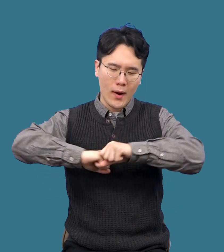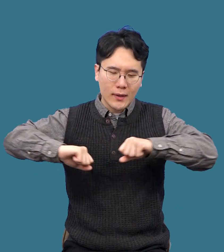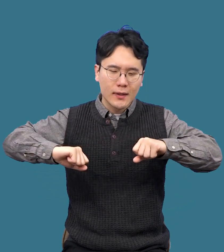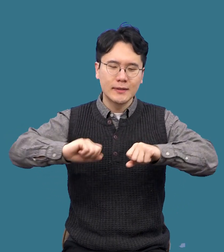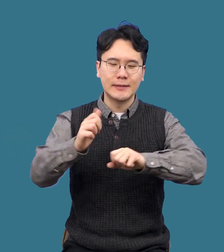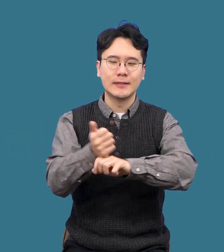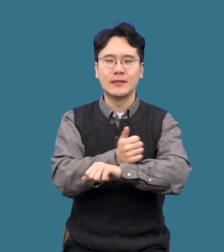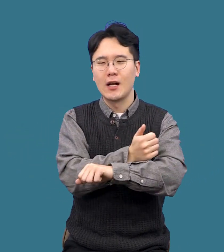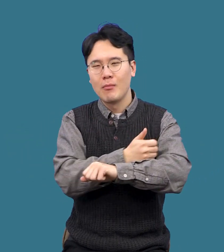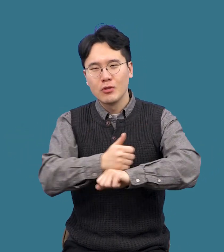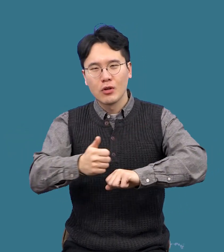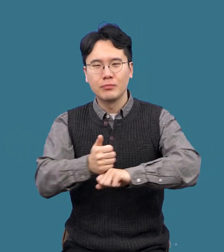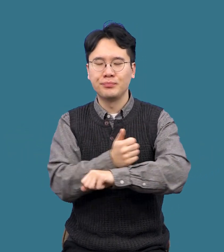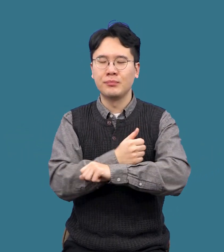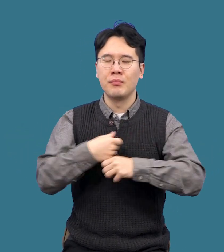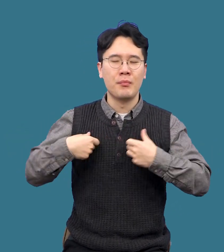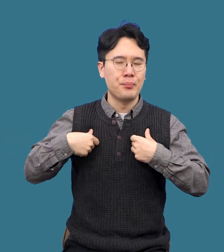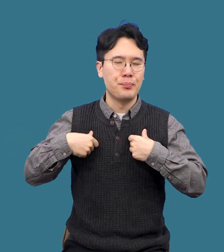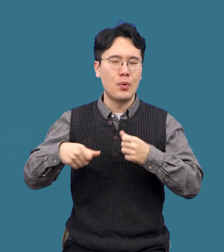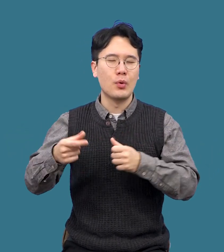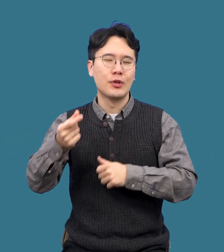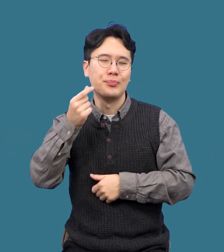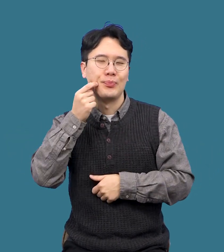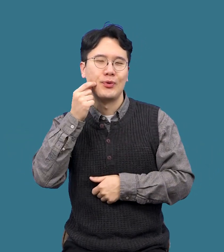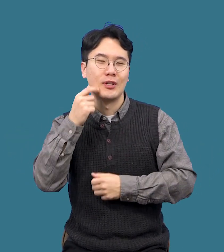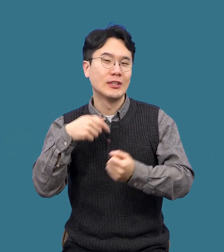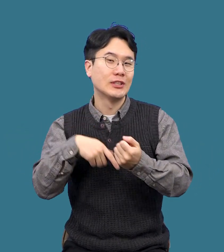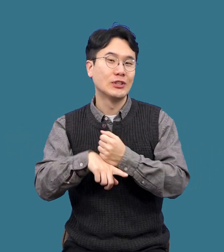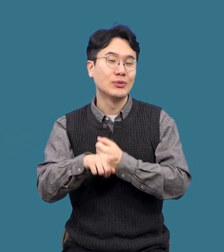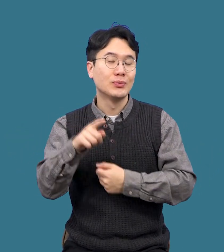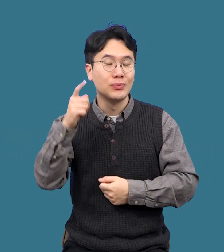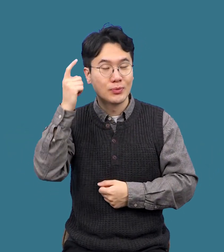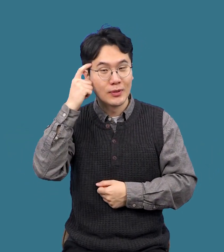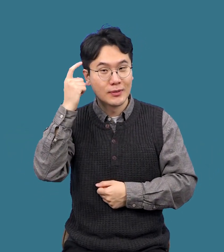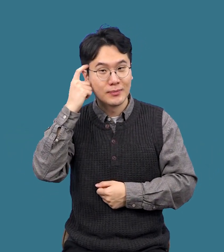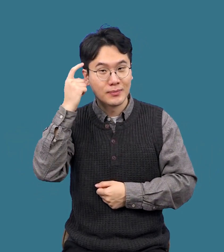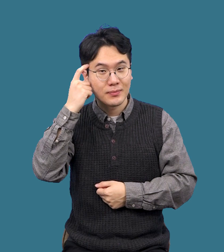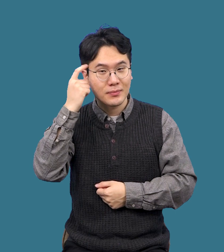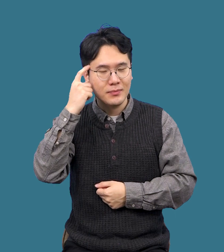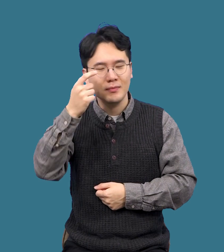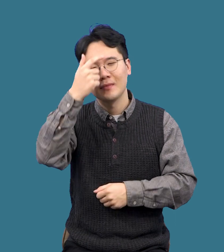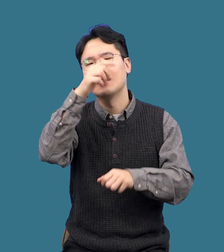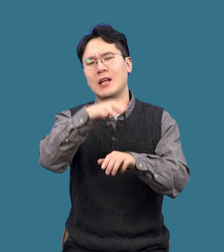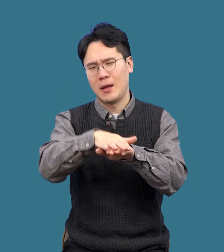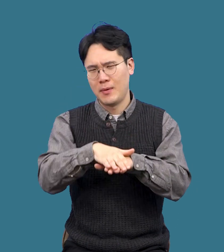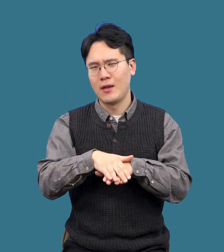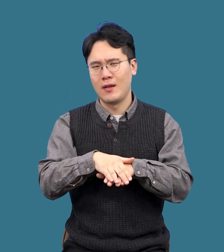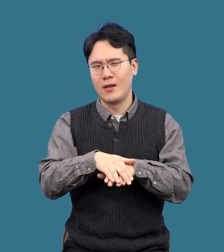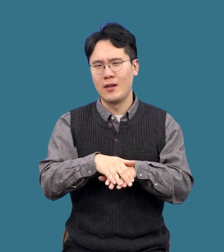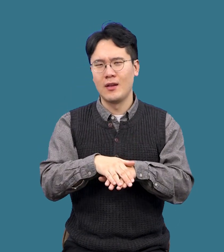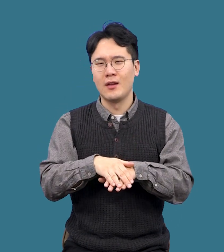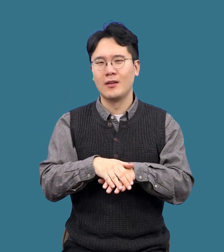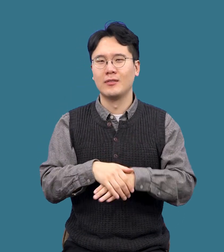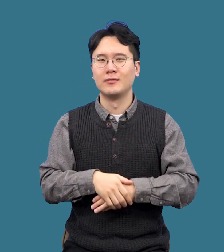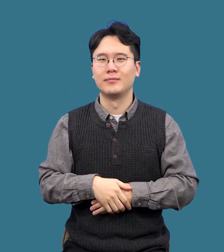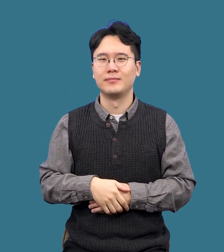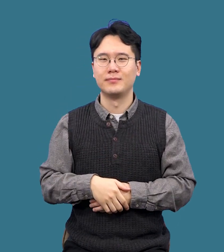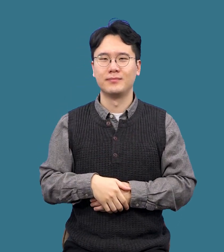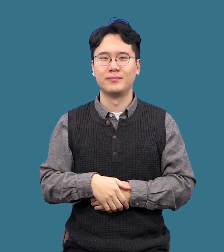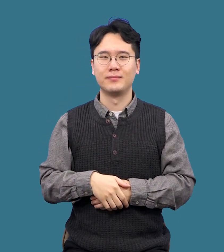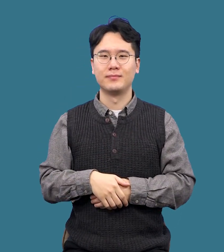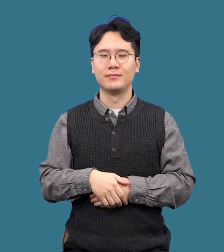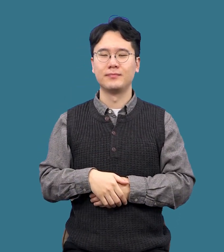지나가면서도 포기할 수 없었던 것, 그것이 바로 예배였습니다. 그동안